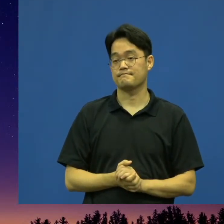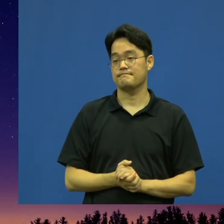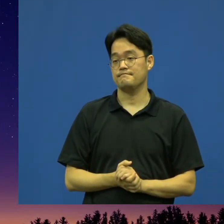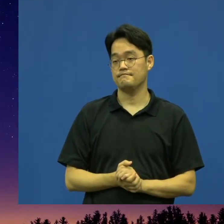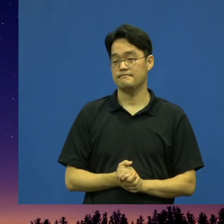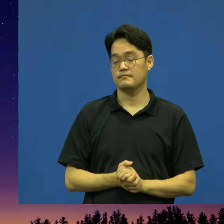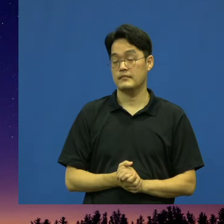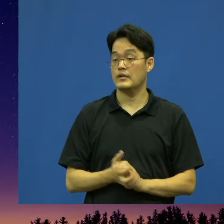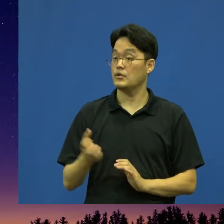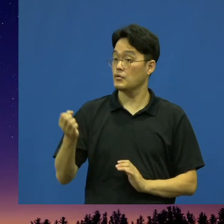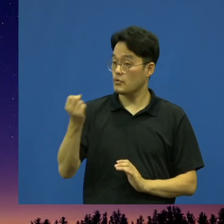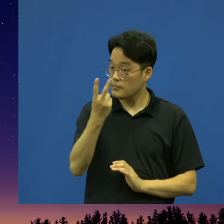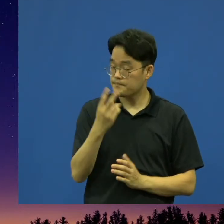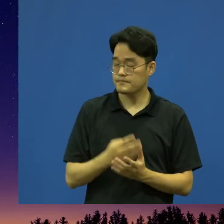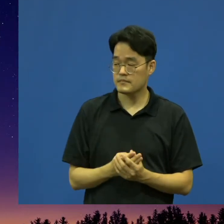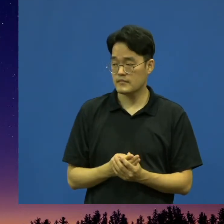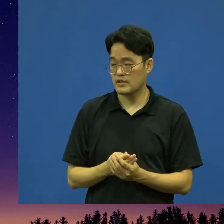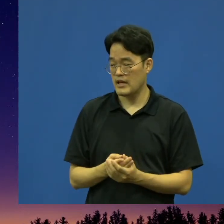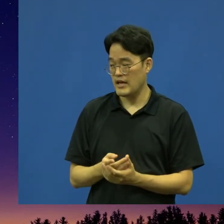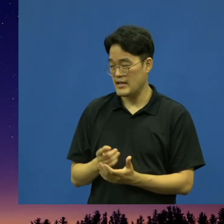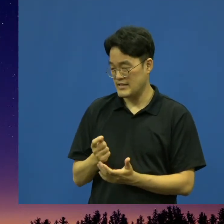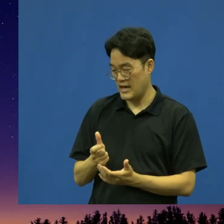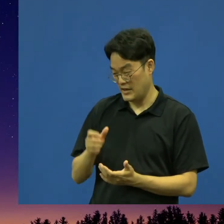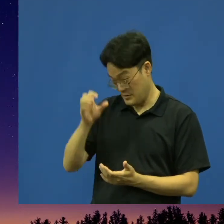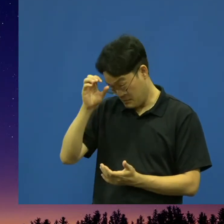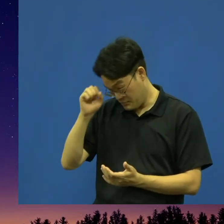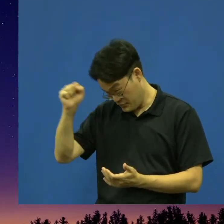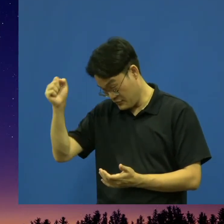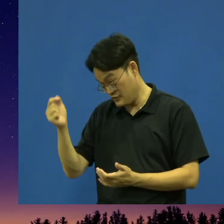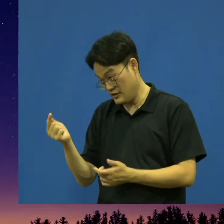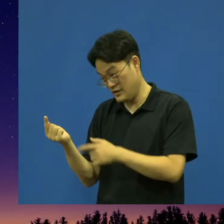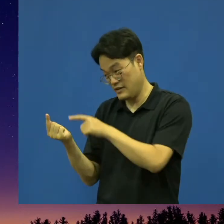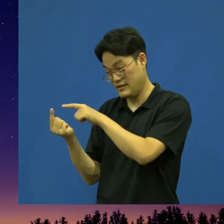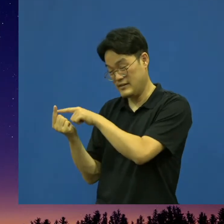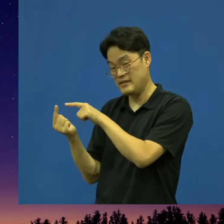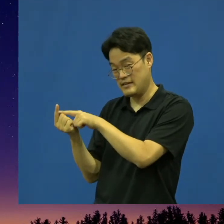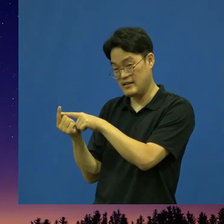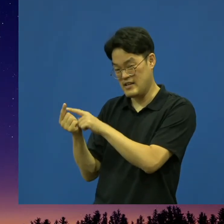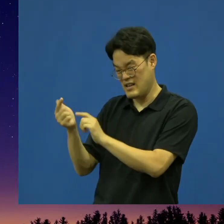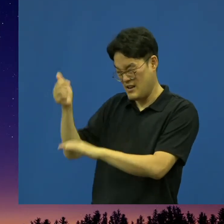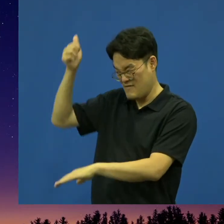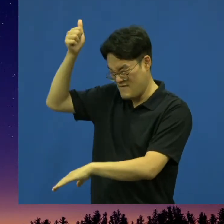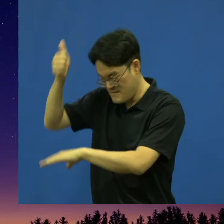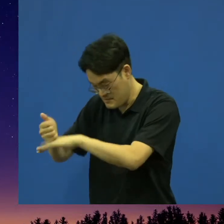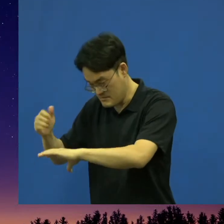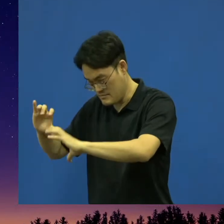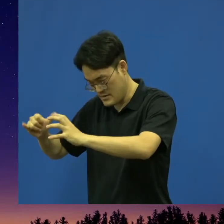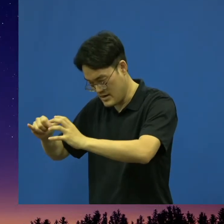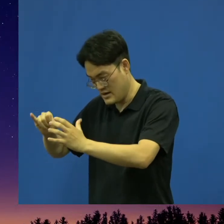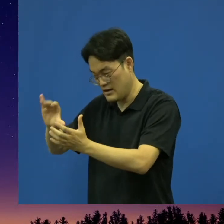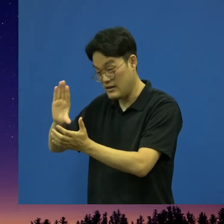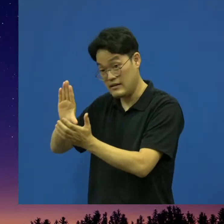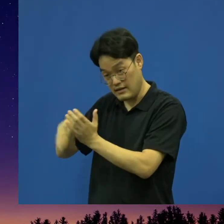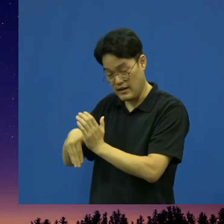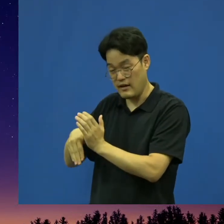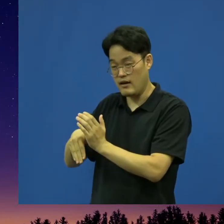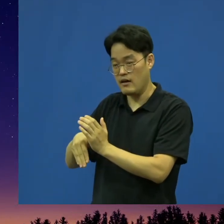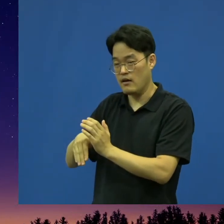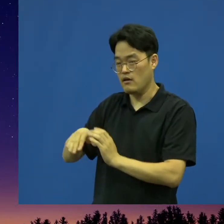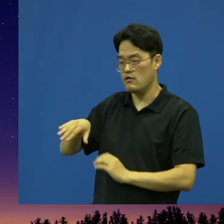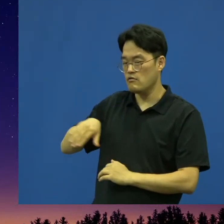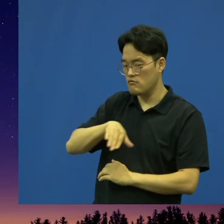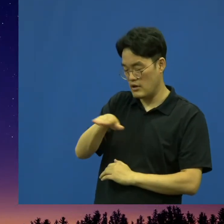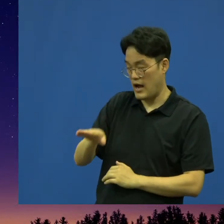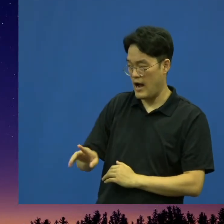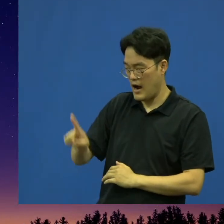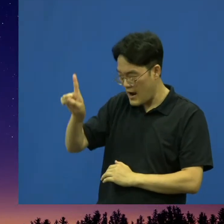그뿐 아니라 이 작은 뿔로 상징되는 종말의 때에 한 특정한 인물이 등장해서